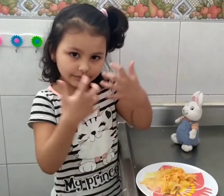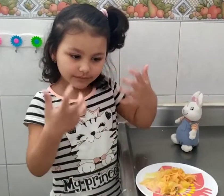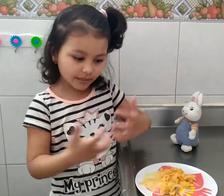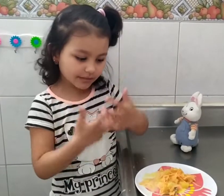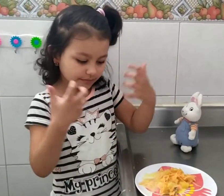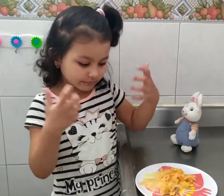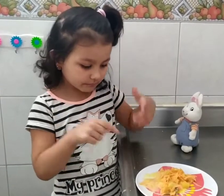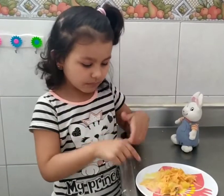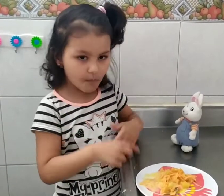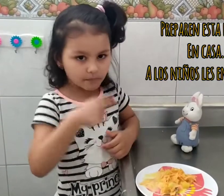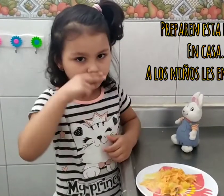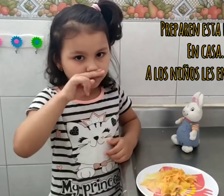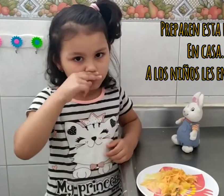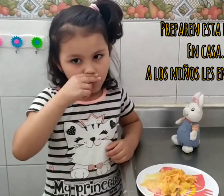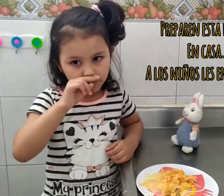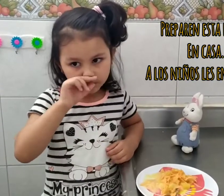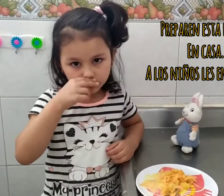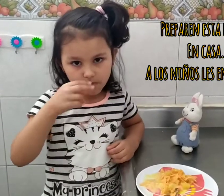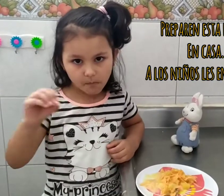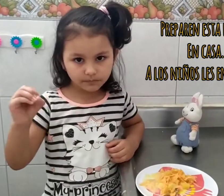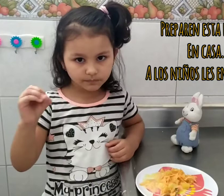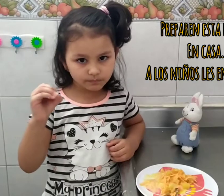¿Ustedes quieren esa ensalada?